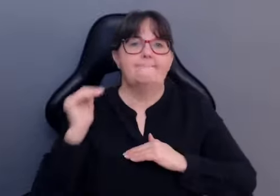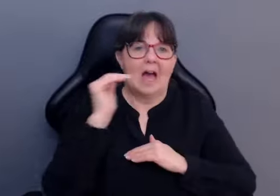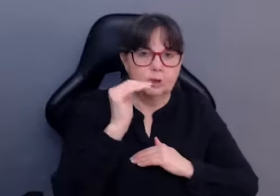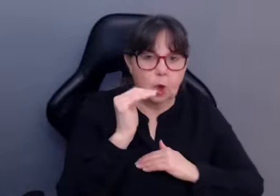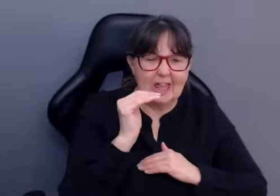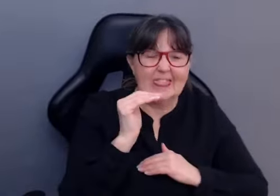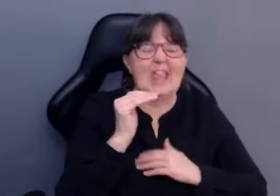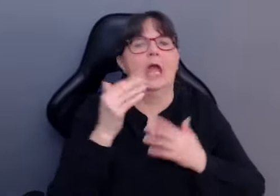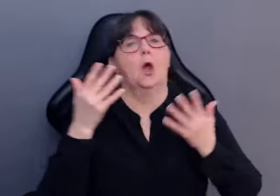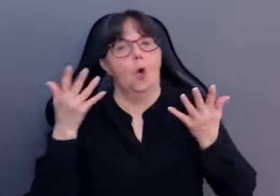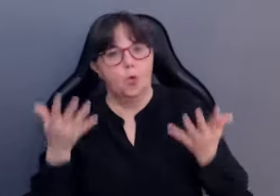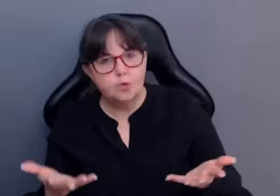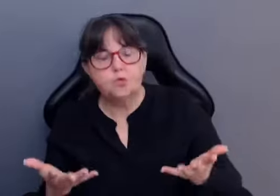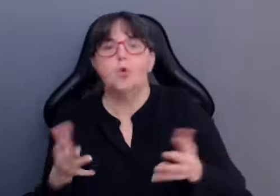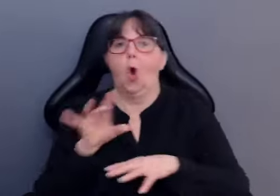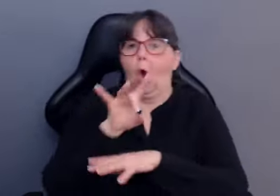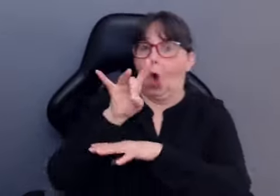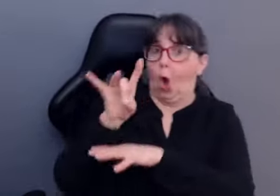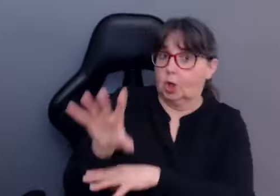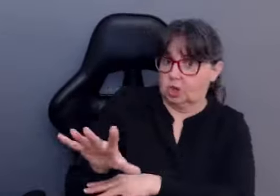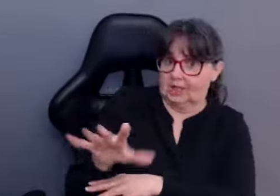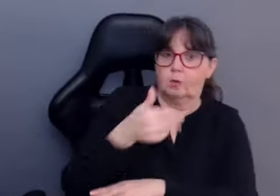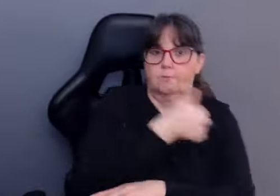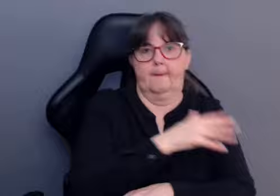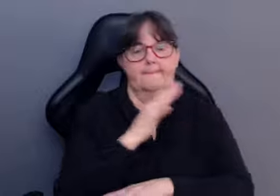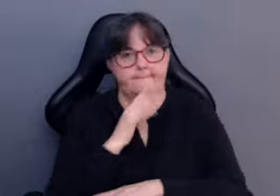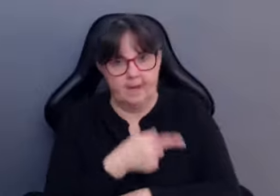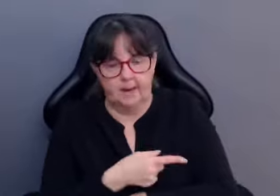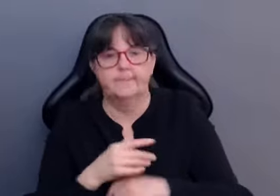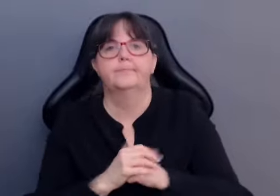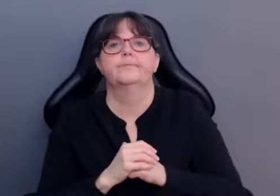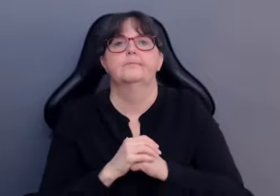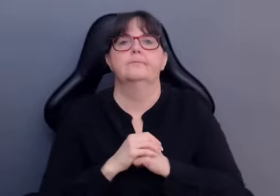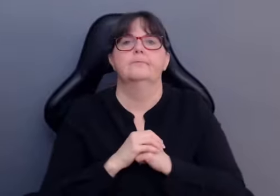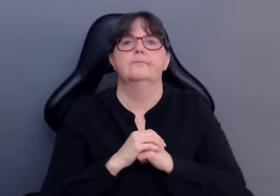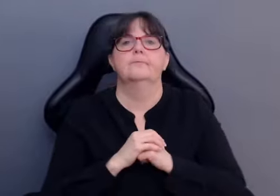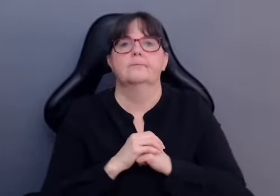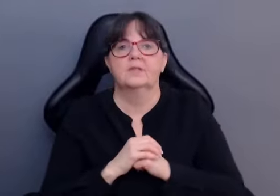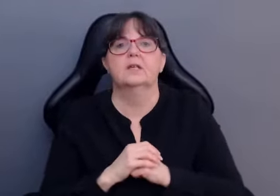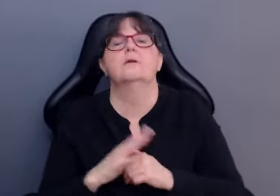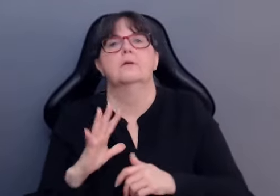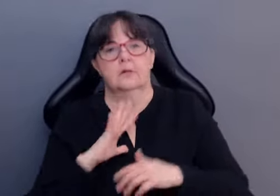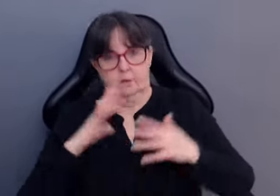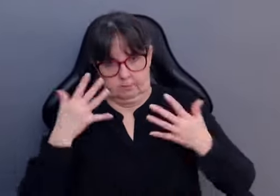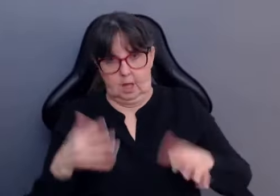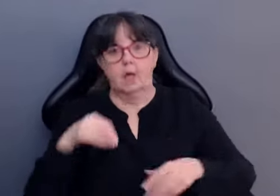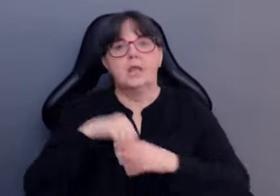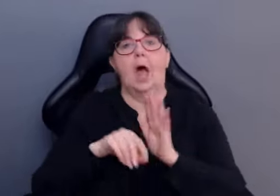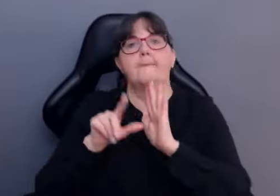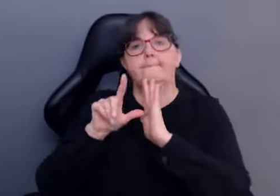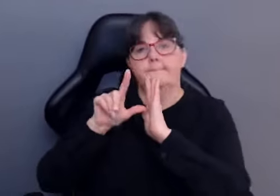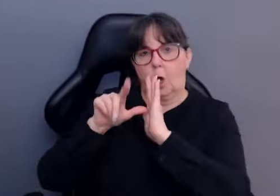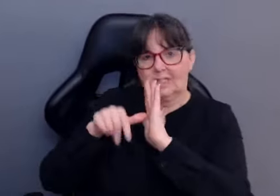spécifiée ou rejetée, et qu'une entrée est faite à cet effet dans le procès-verbal de